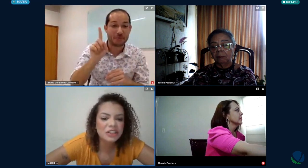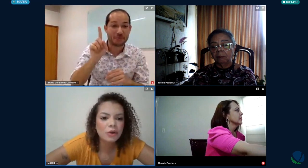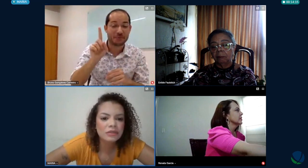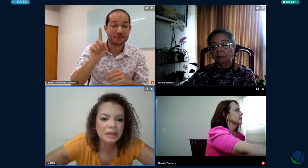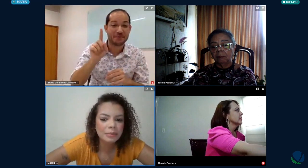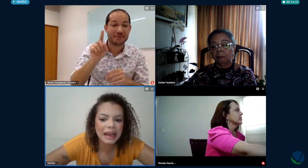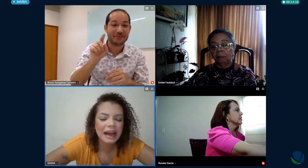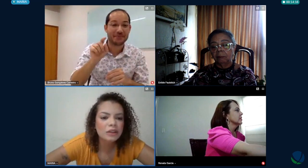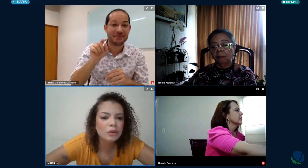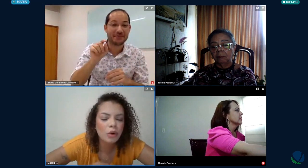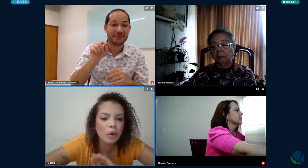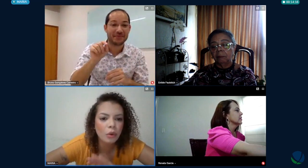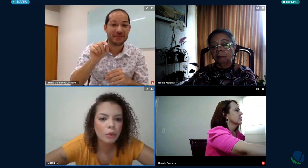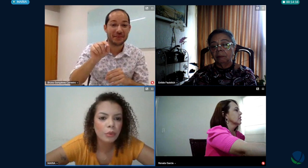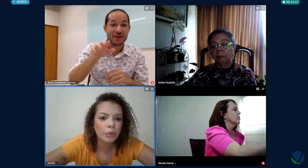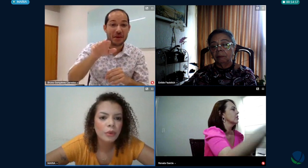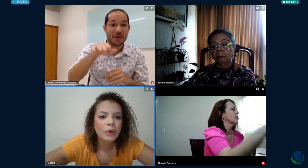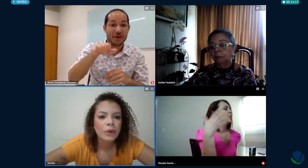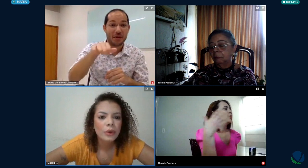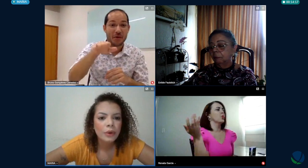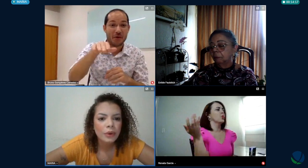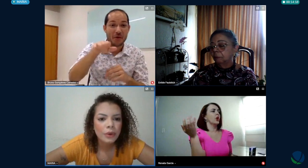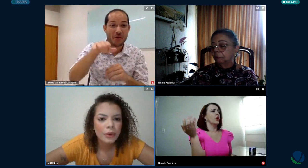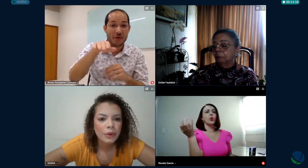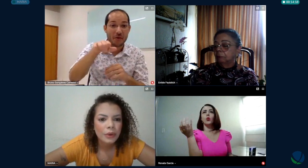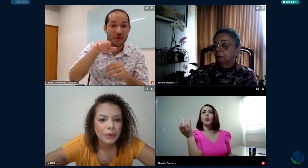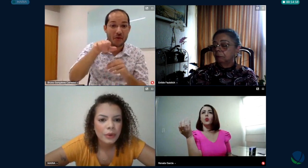eu me senti contemplado